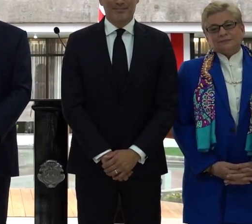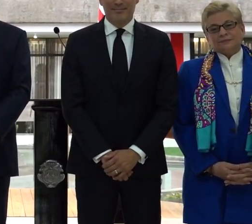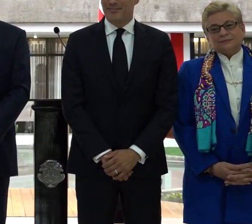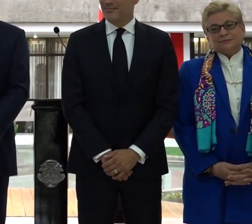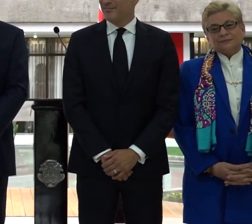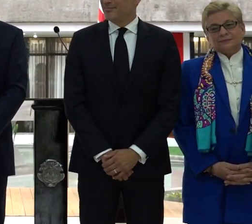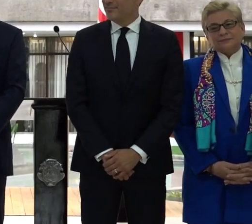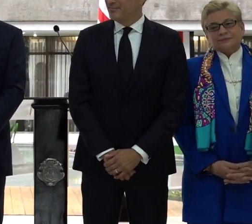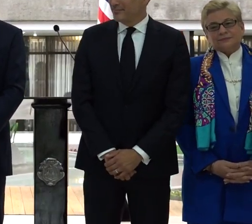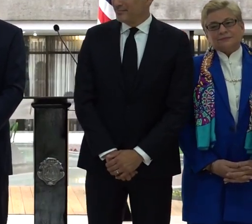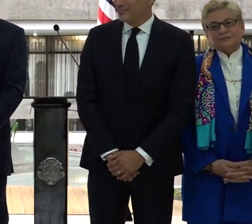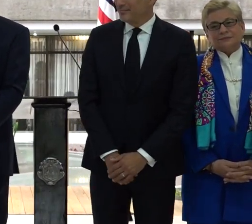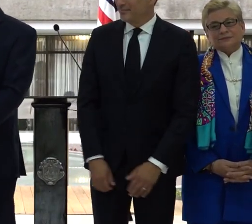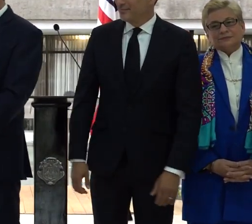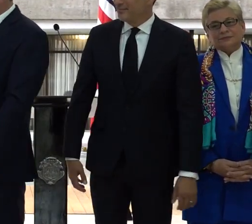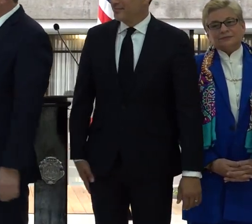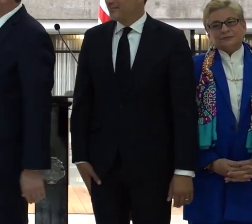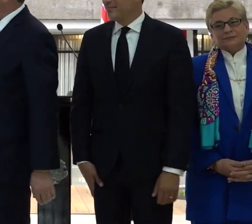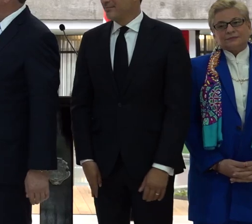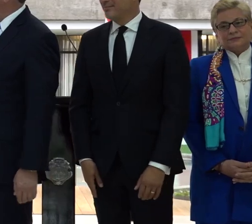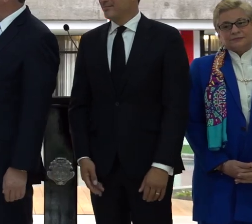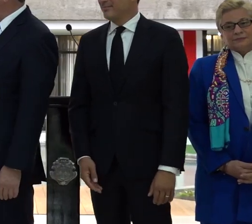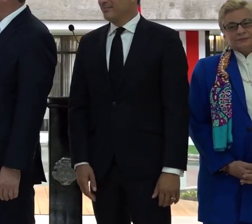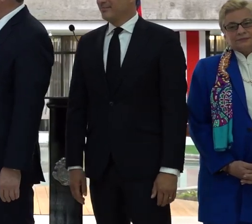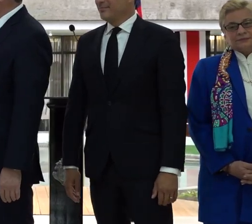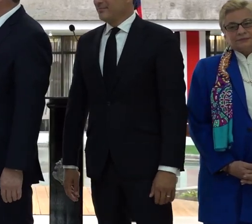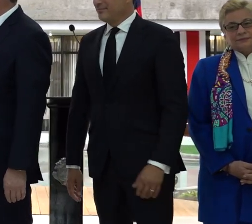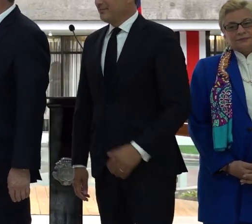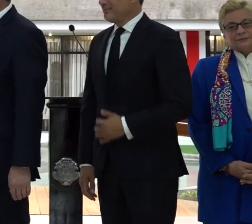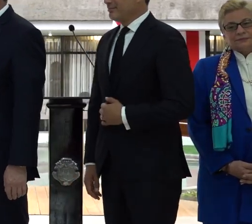Y con esto finalizamos estas declaraciones después de la visita